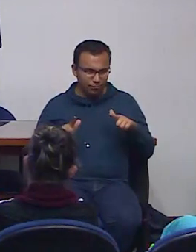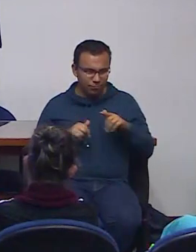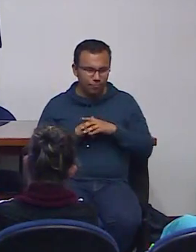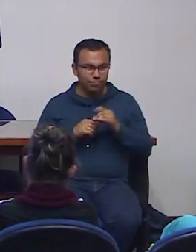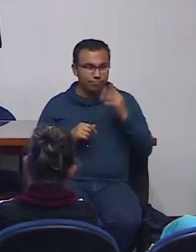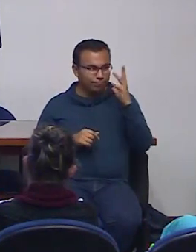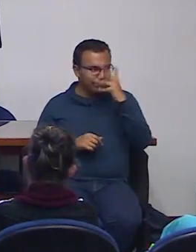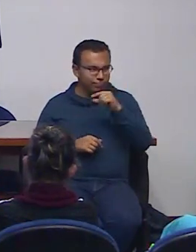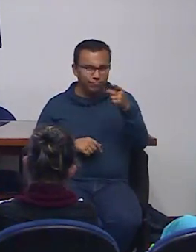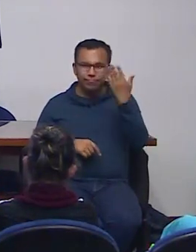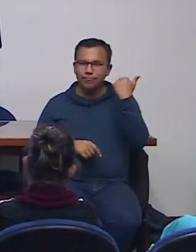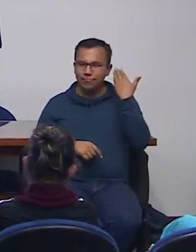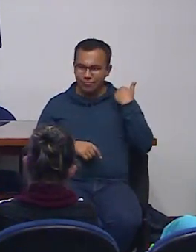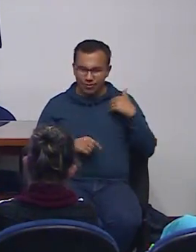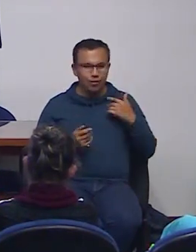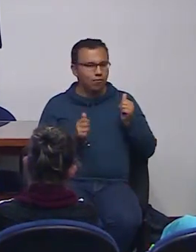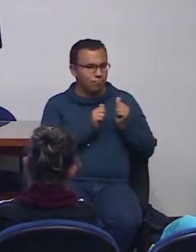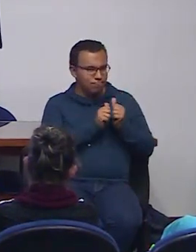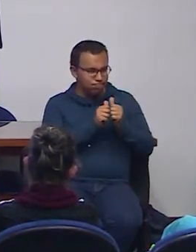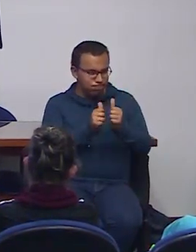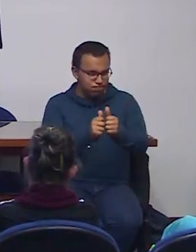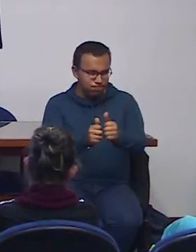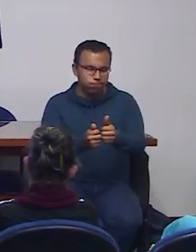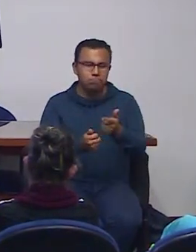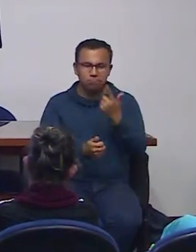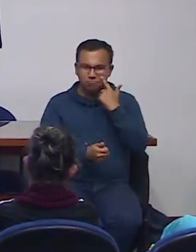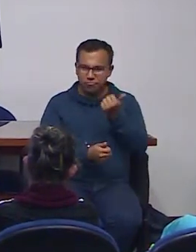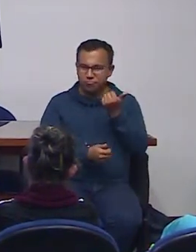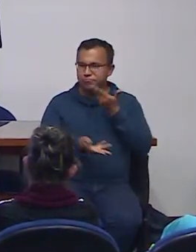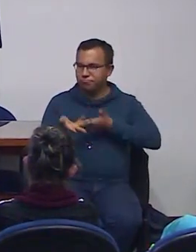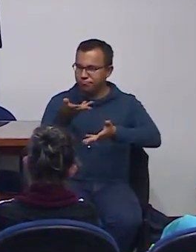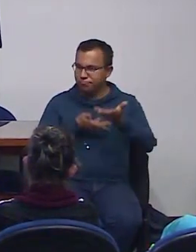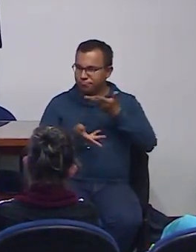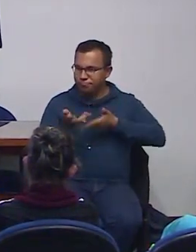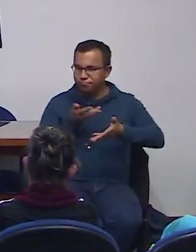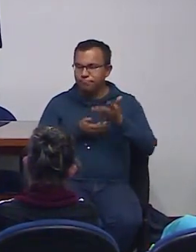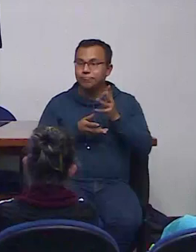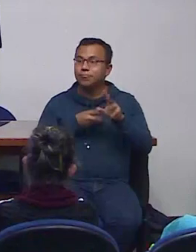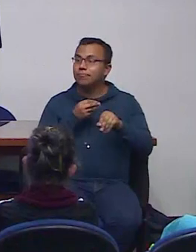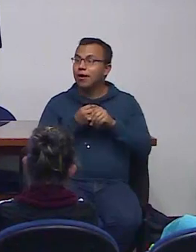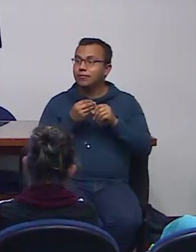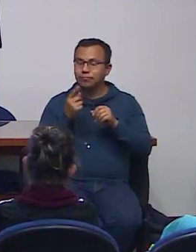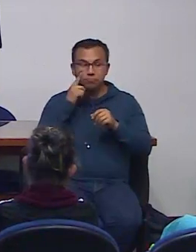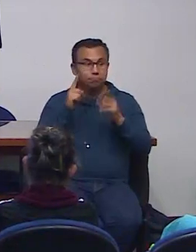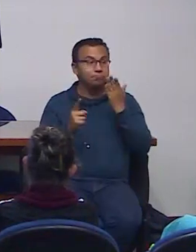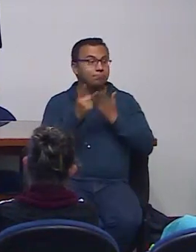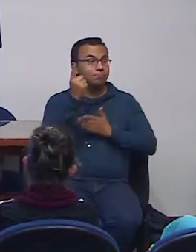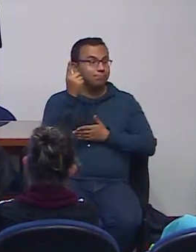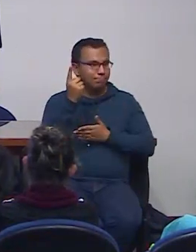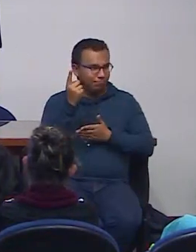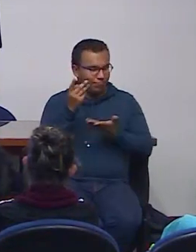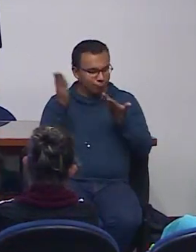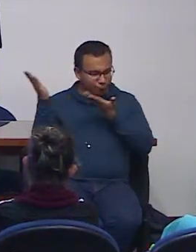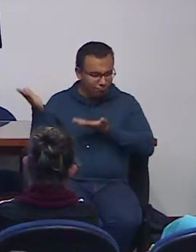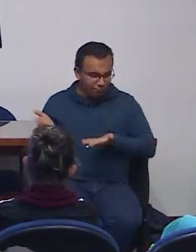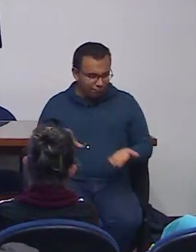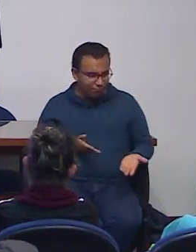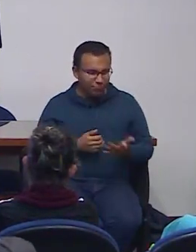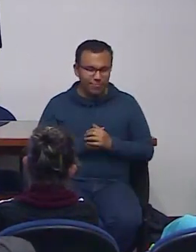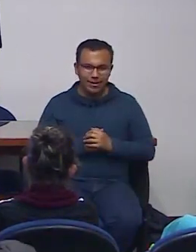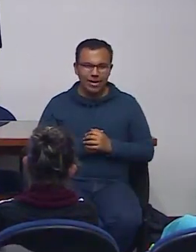las caras que semestres anteriores nos han acompañado de manera permanente y para los que asisten por primera vez bienvenidos